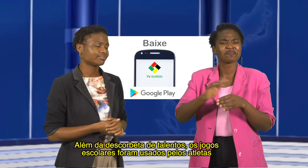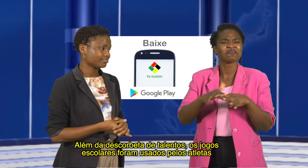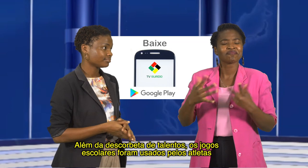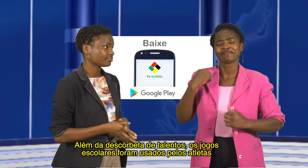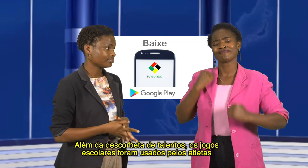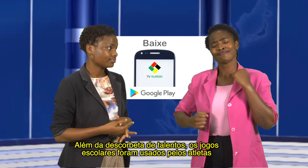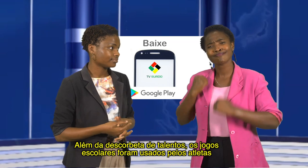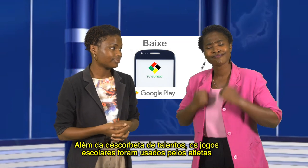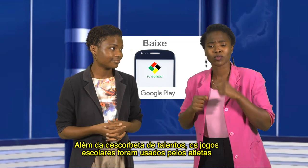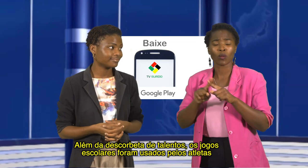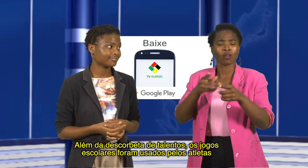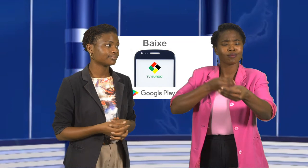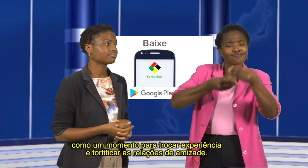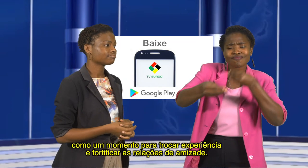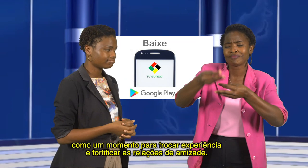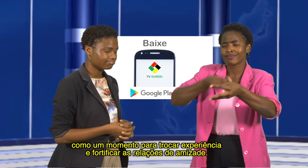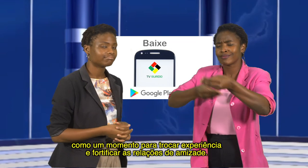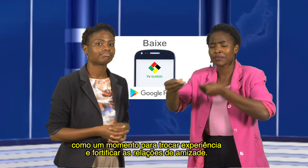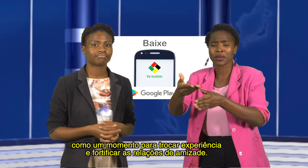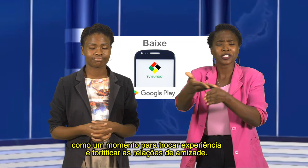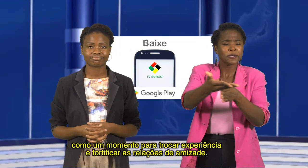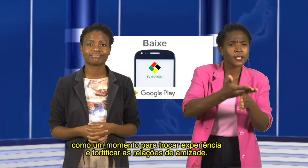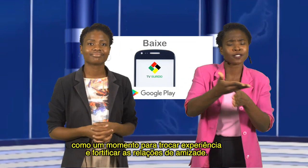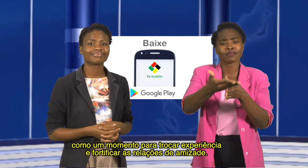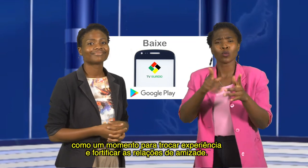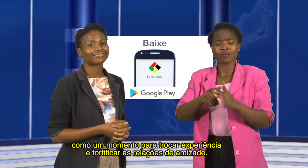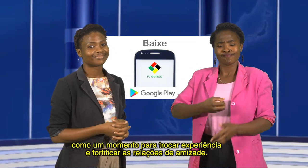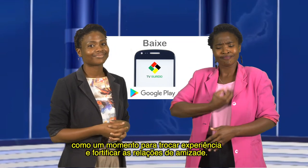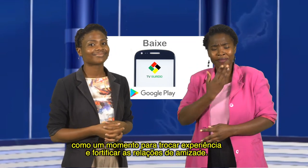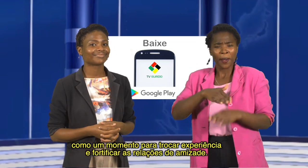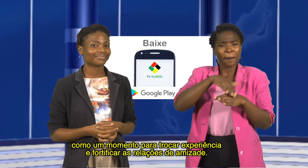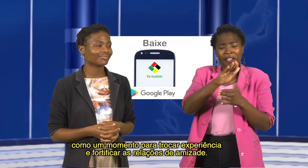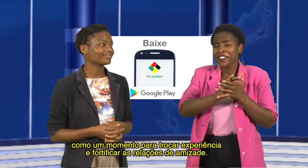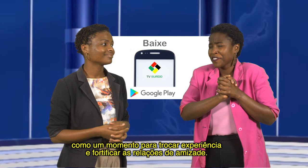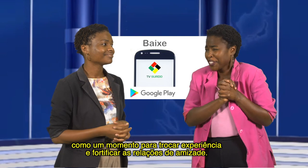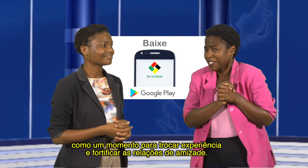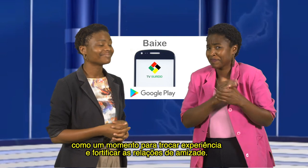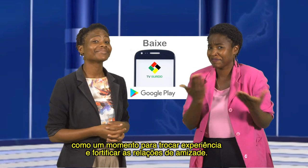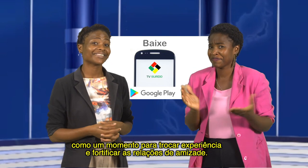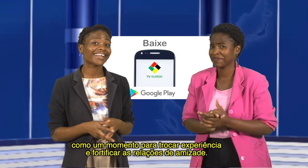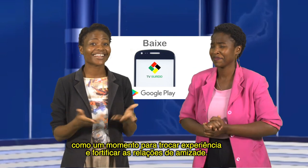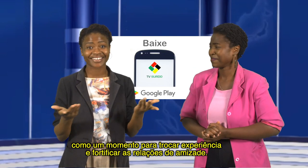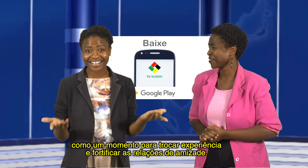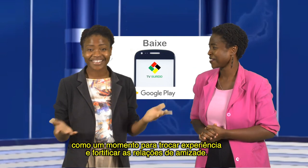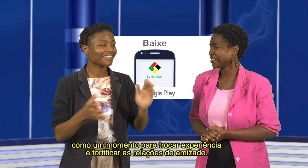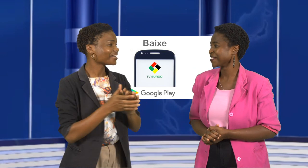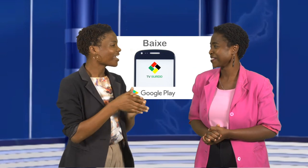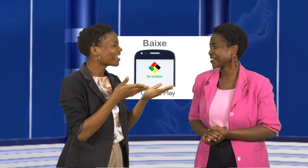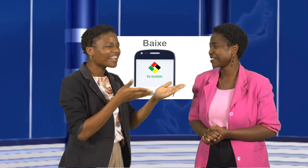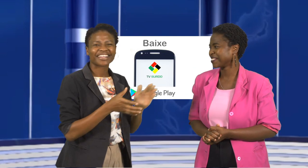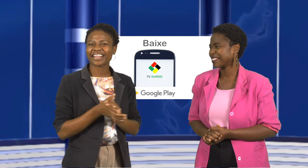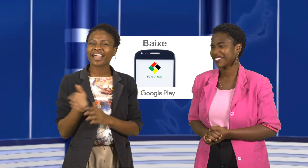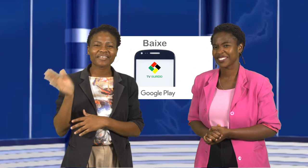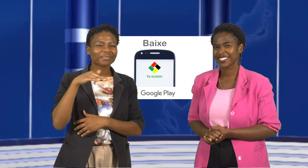Jogos Escolares Foram usados Pelos atletas Como um momento Para troca De experiência E fortificar As relações De